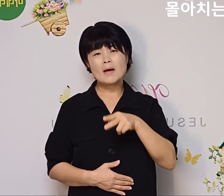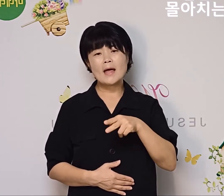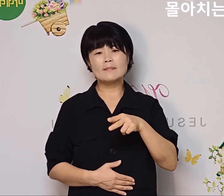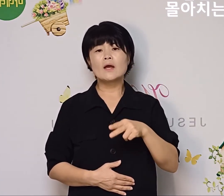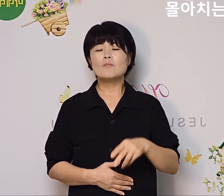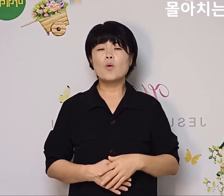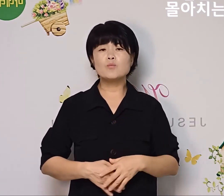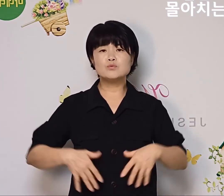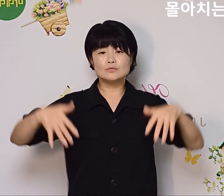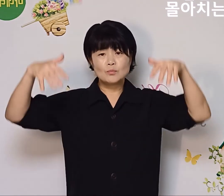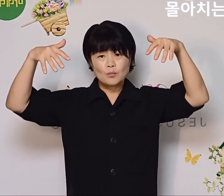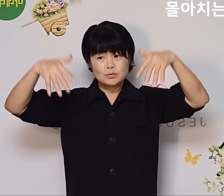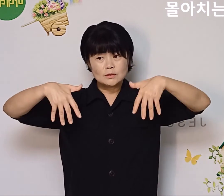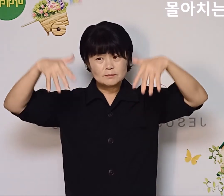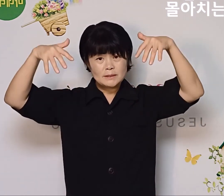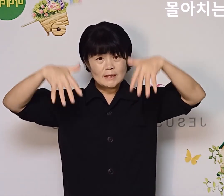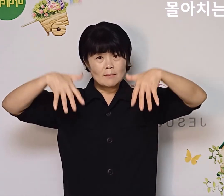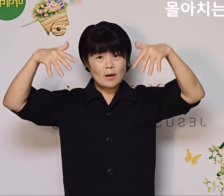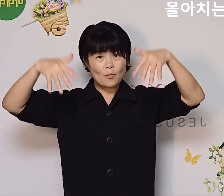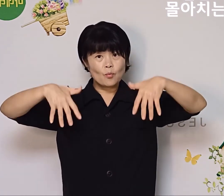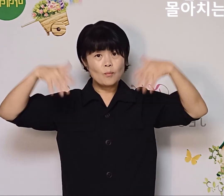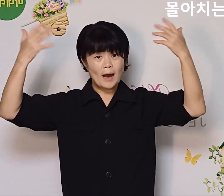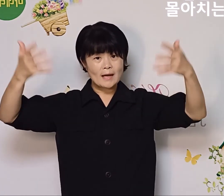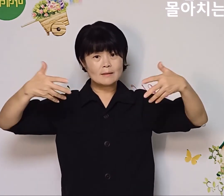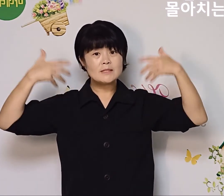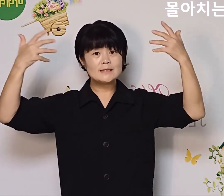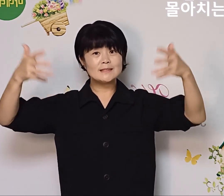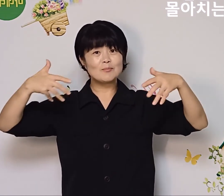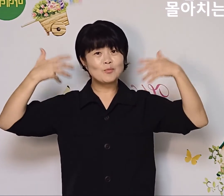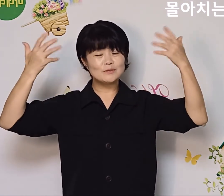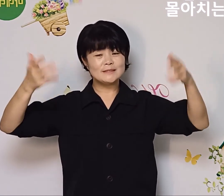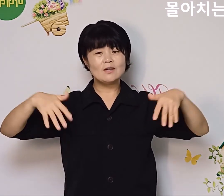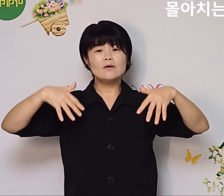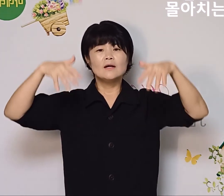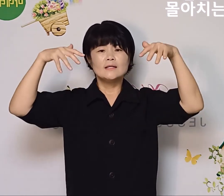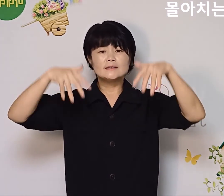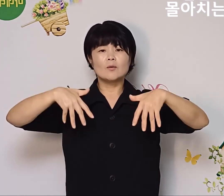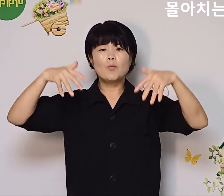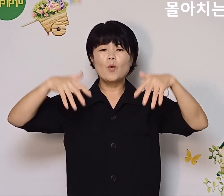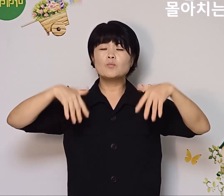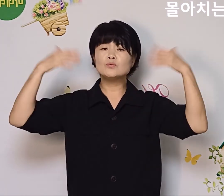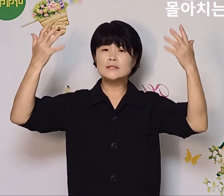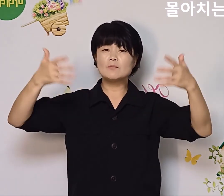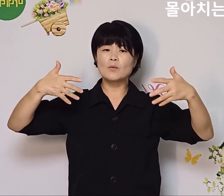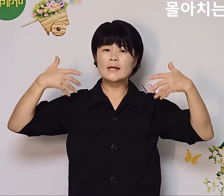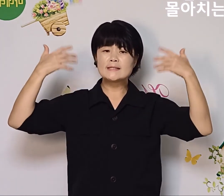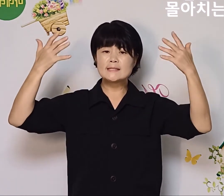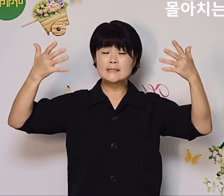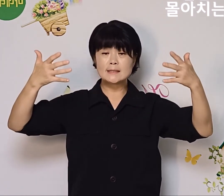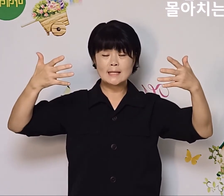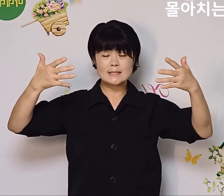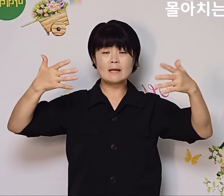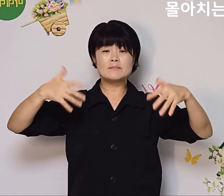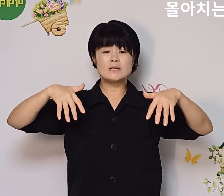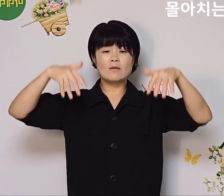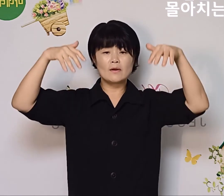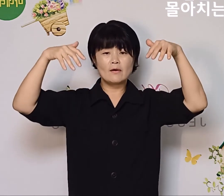험한 폭풍은 비가 막 오고 바람이 치는 게 폭풍이죠. 그래서 폭풍이 몰아치는까지 합쳐요.